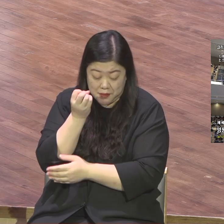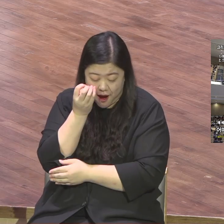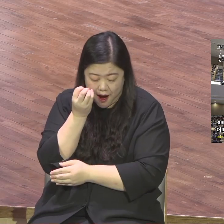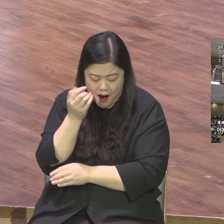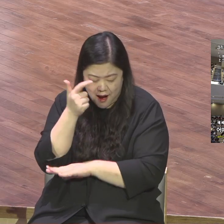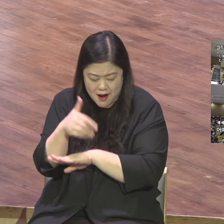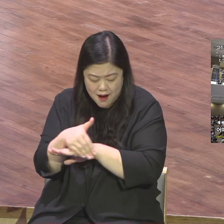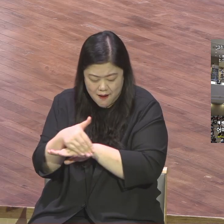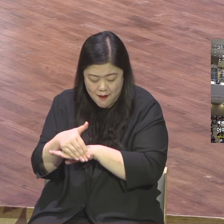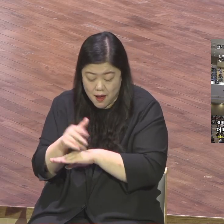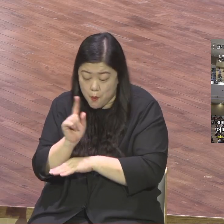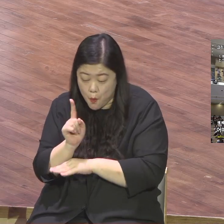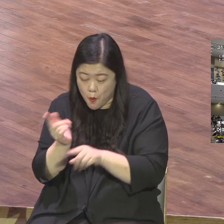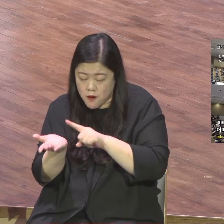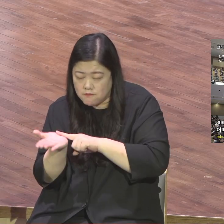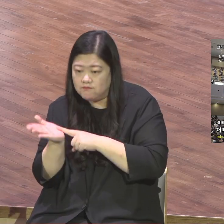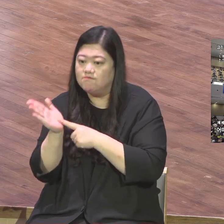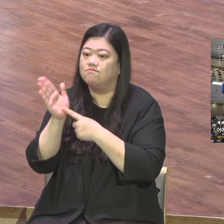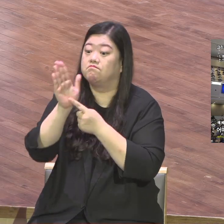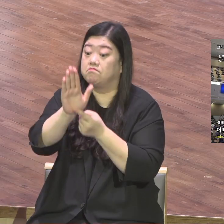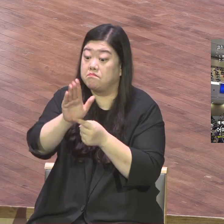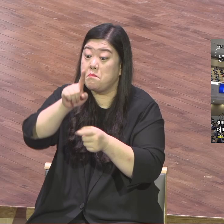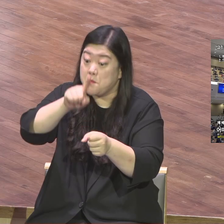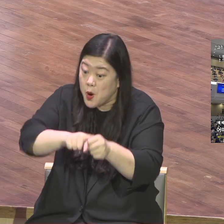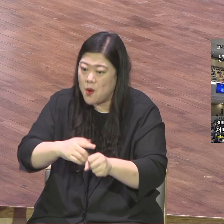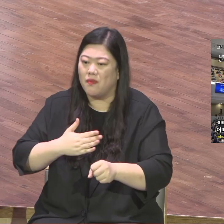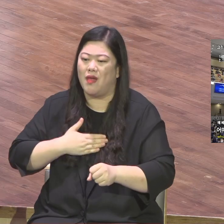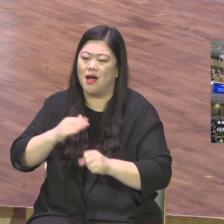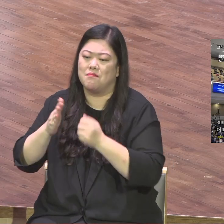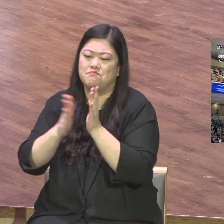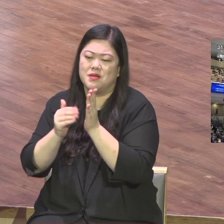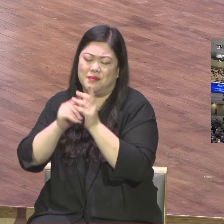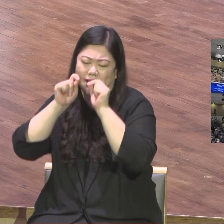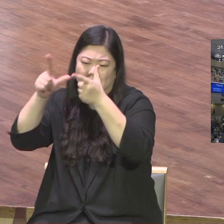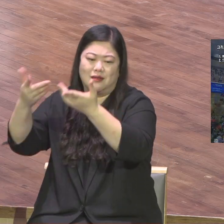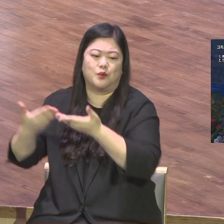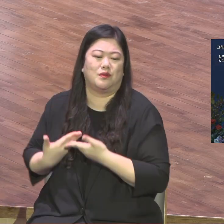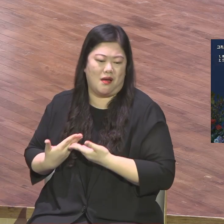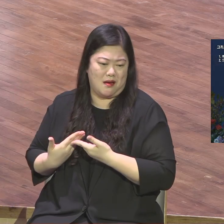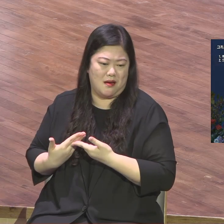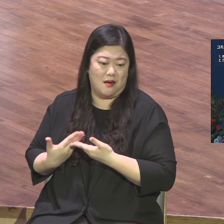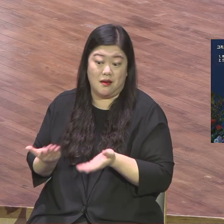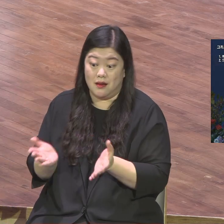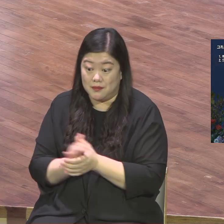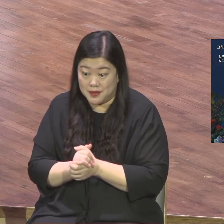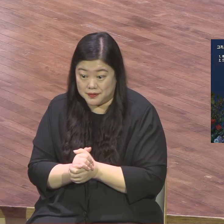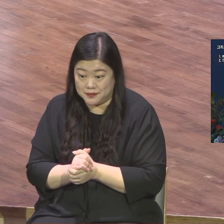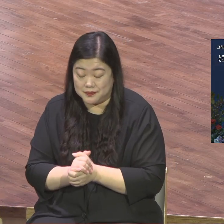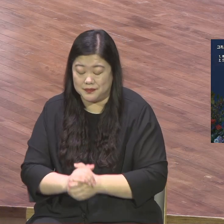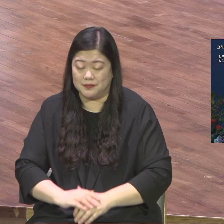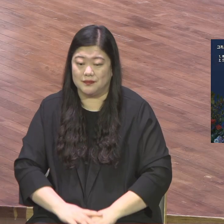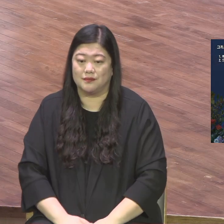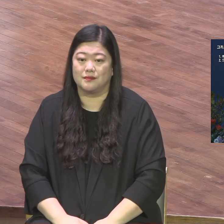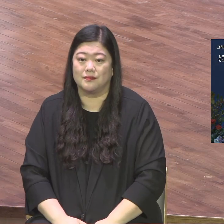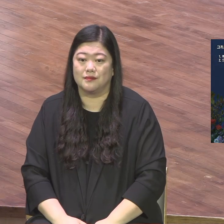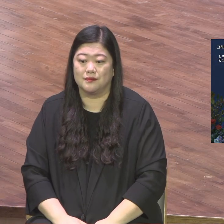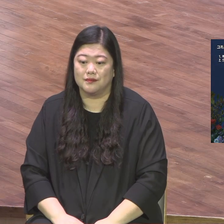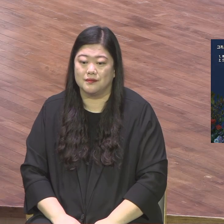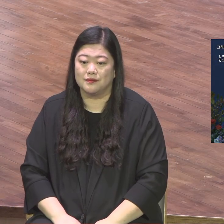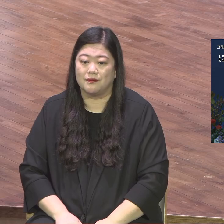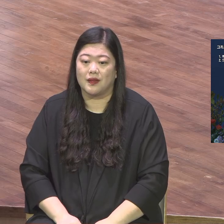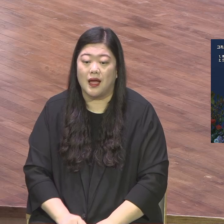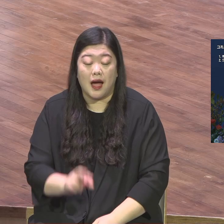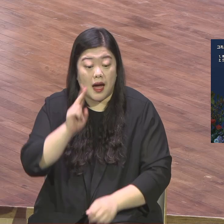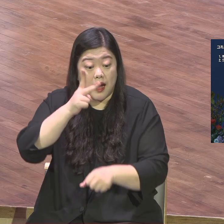비밀의 경륜이 어떠한 것을 드러내게 하려 하십니다. 사도 바울은